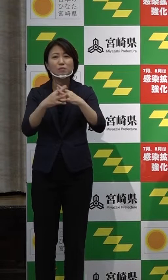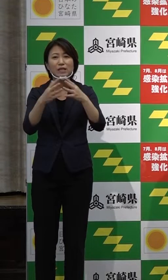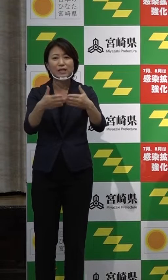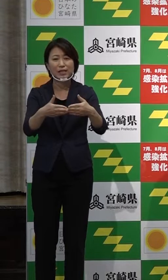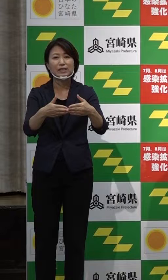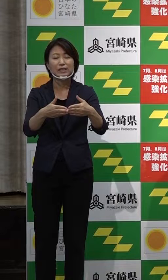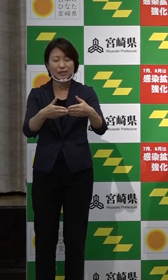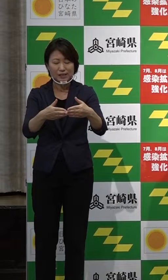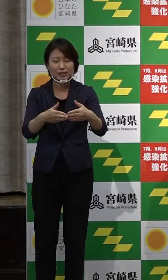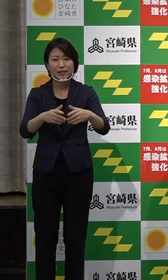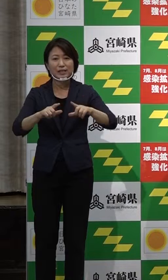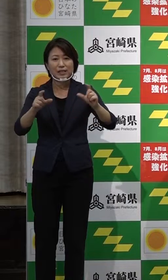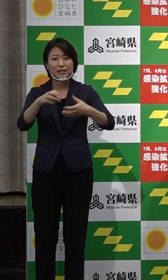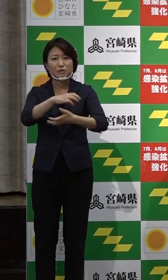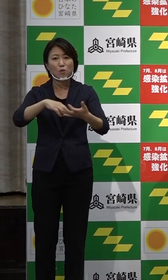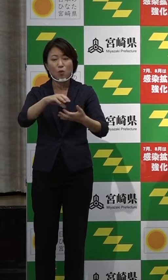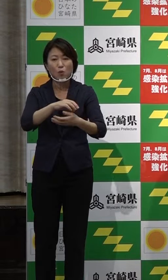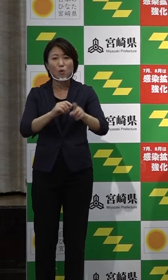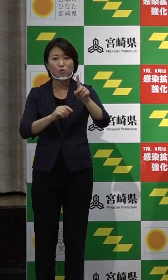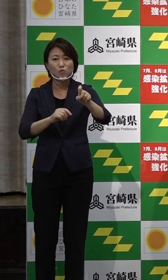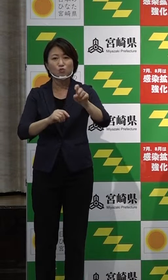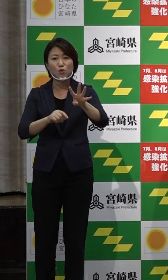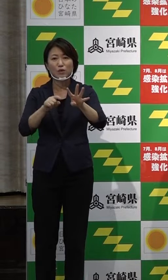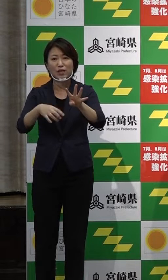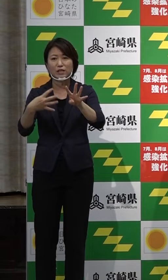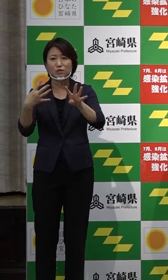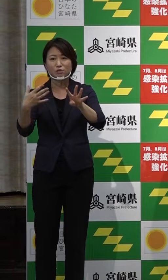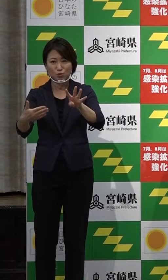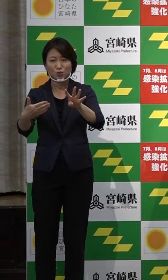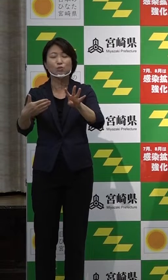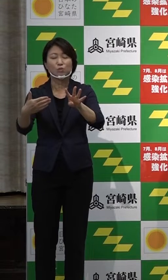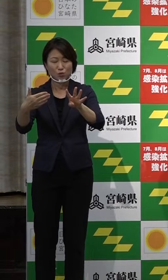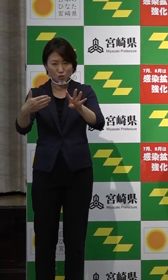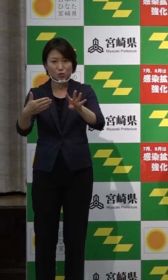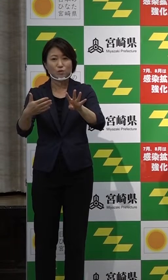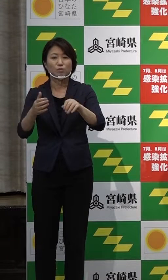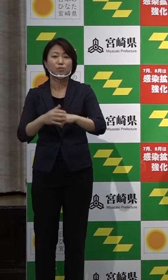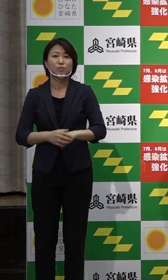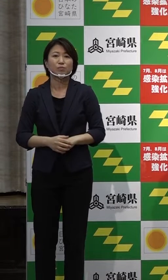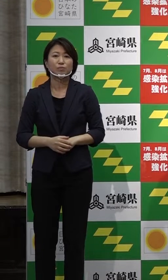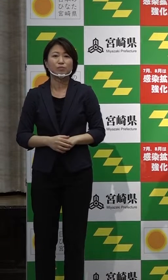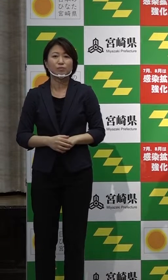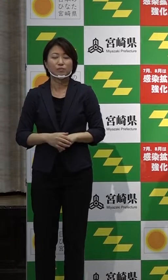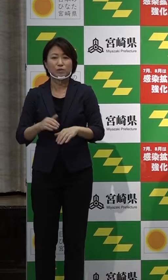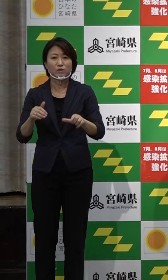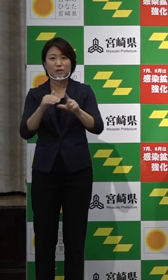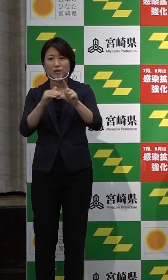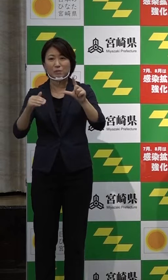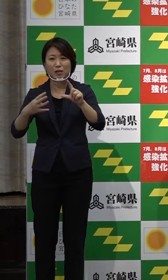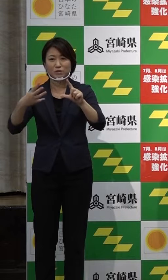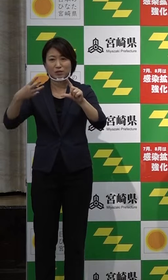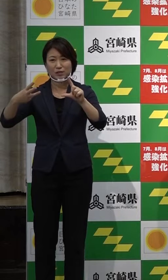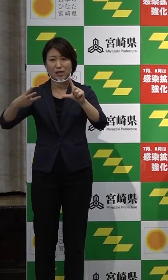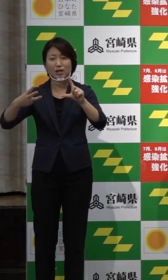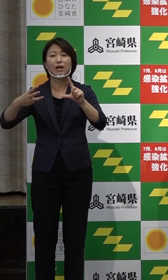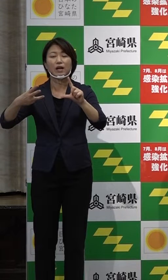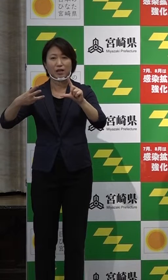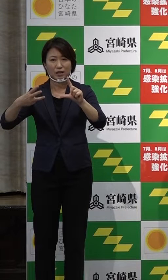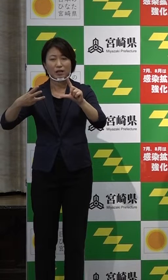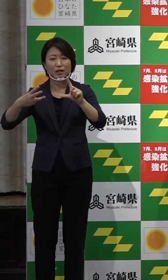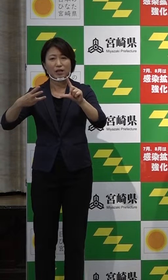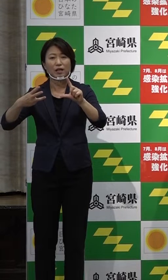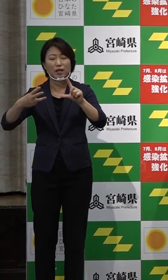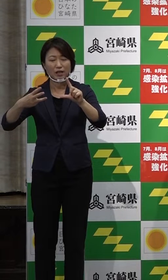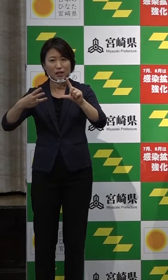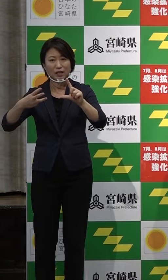崎東の方県域も 14.9 ということで、このステージ3の目安に、ほ